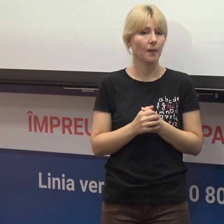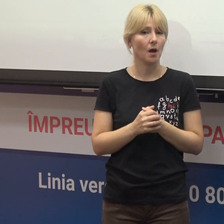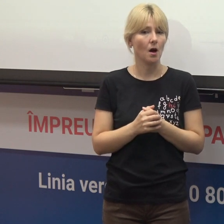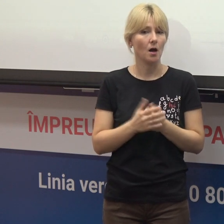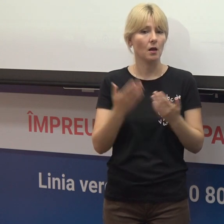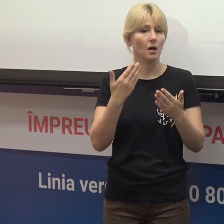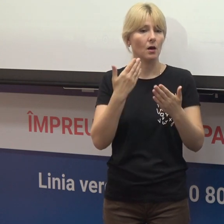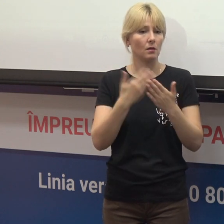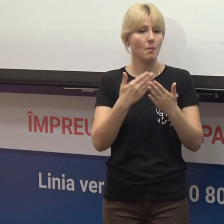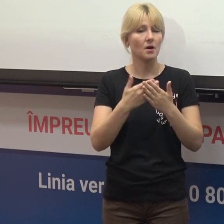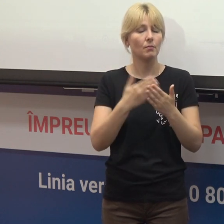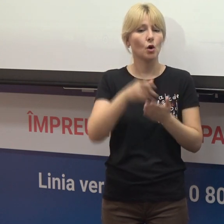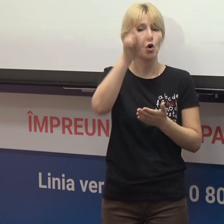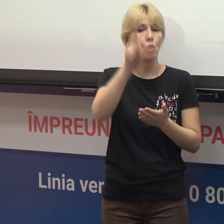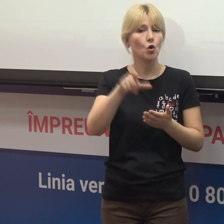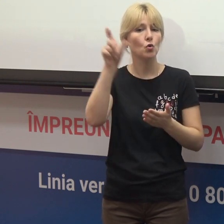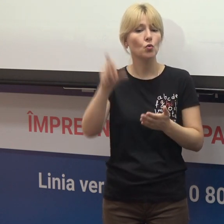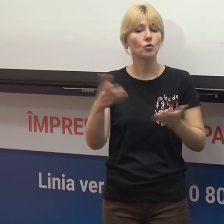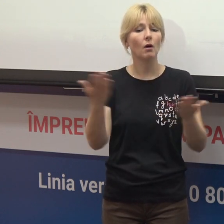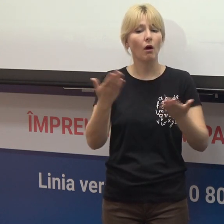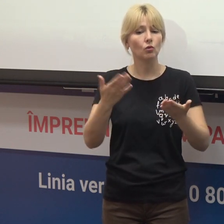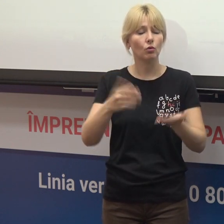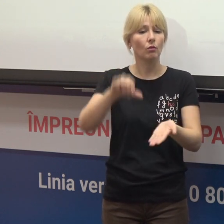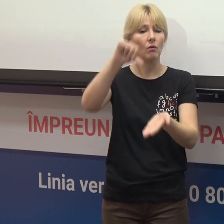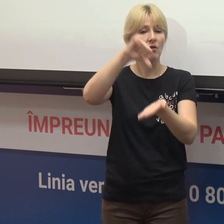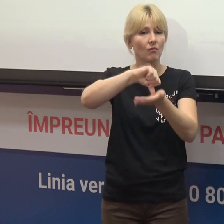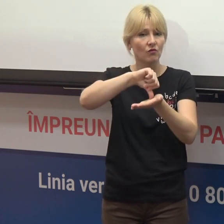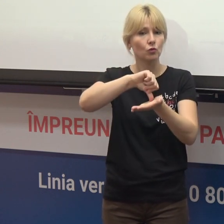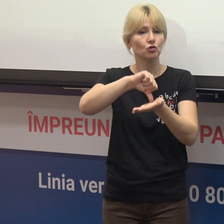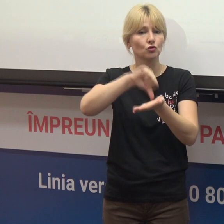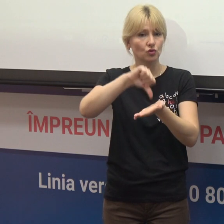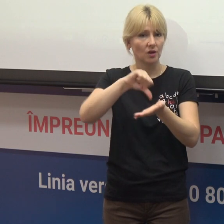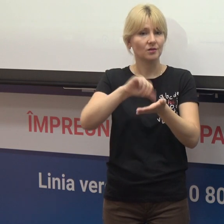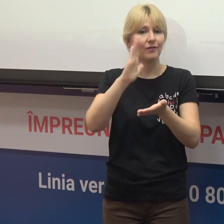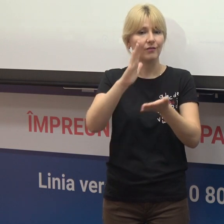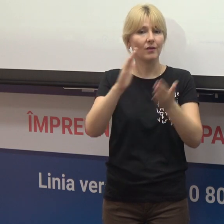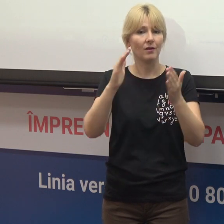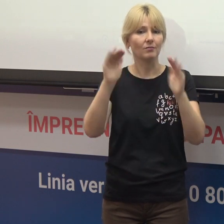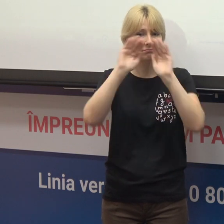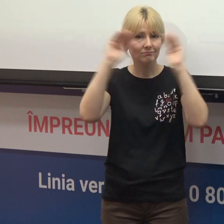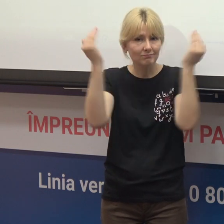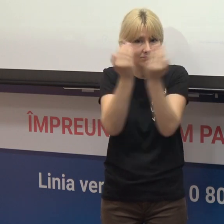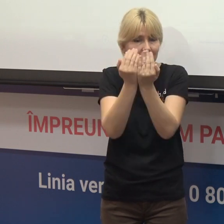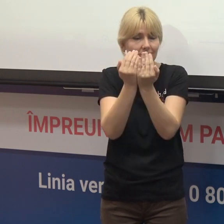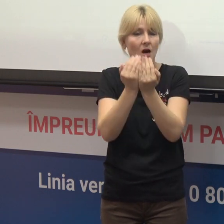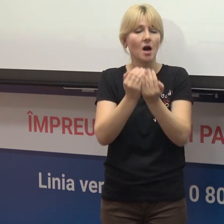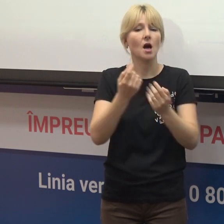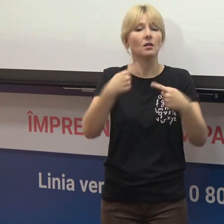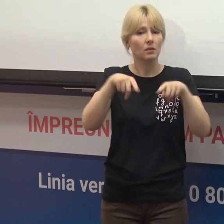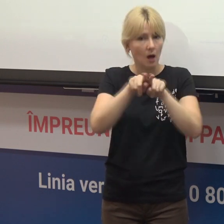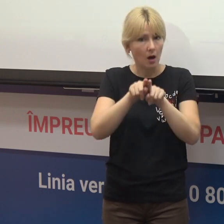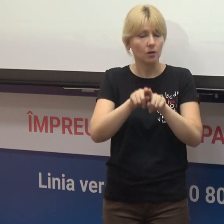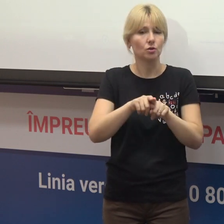aflarea persoanelor, deci în spațiile închise, cât și în zonele de